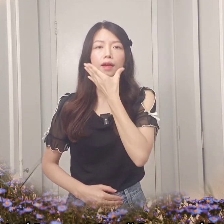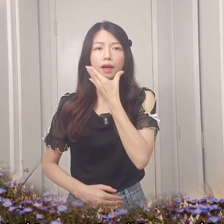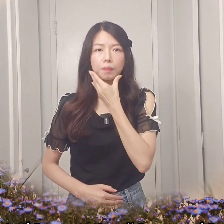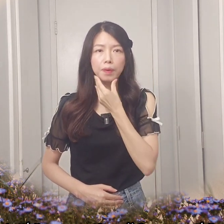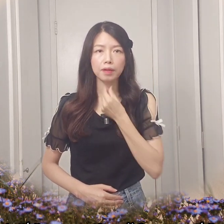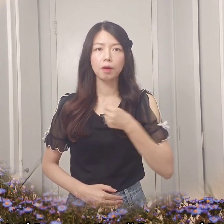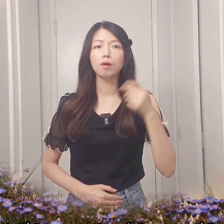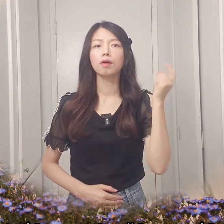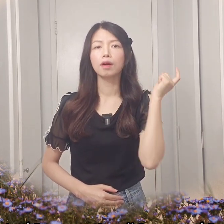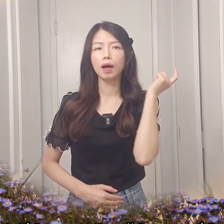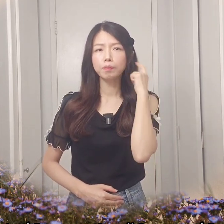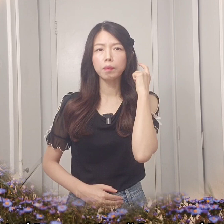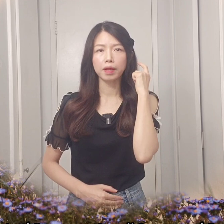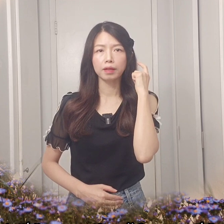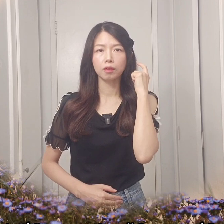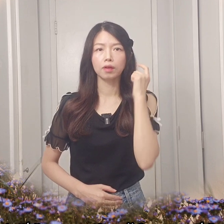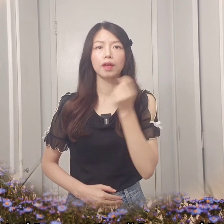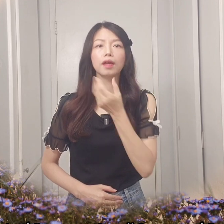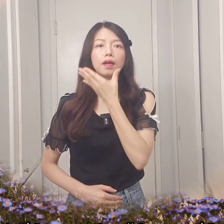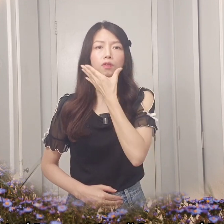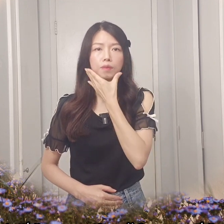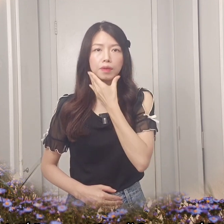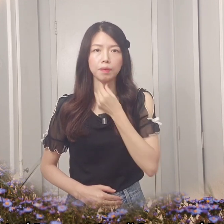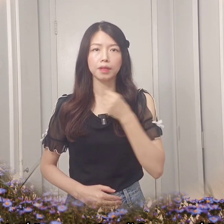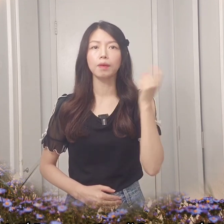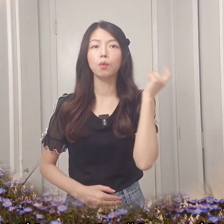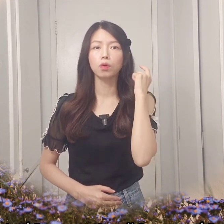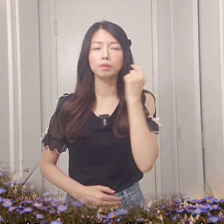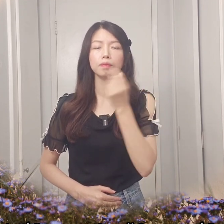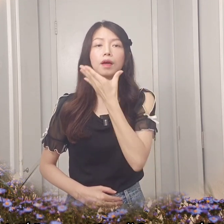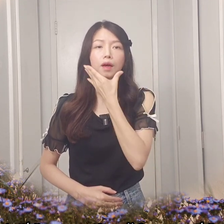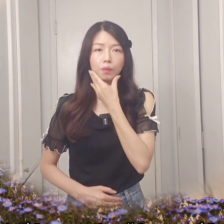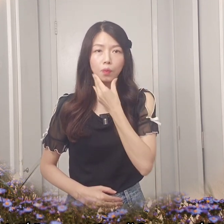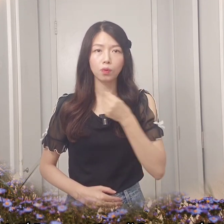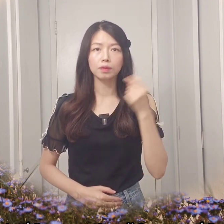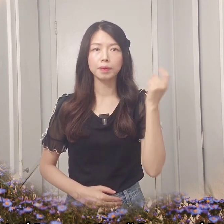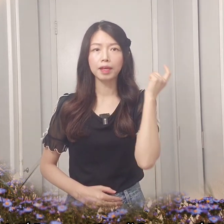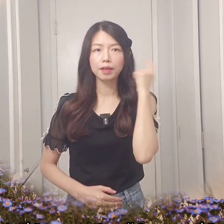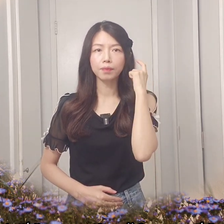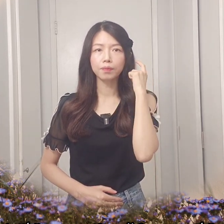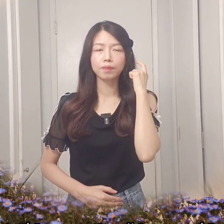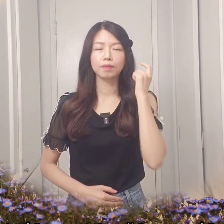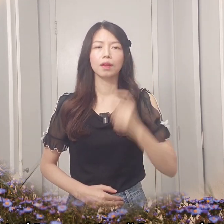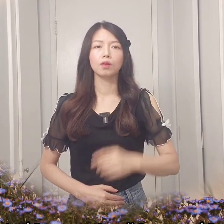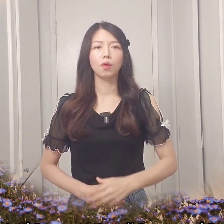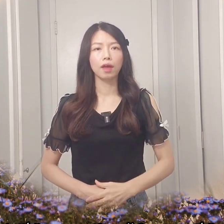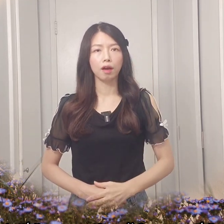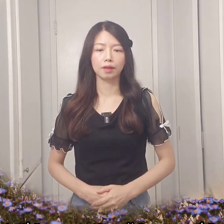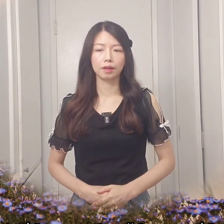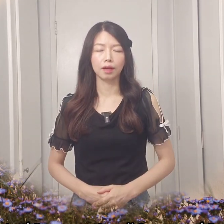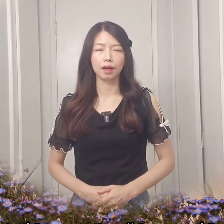되는데 합해서 한 번만 그렇게 해주시면 됩니다. 복음이